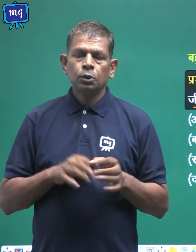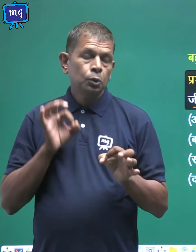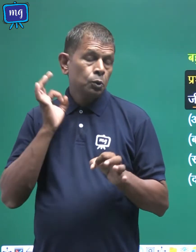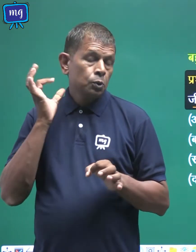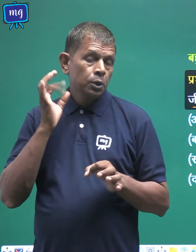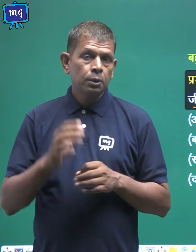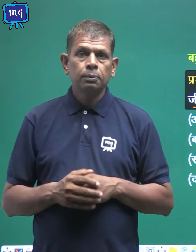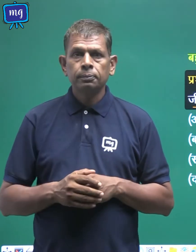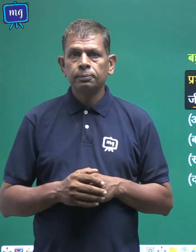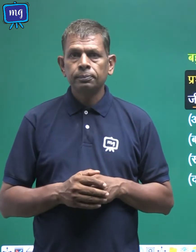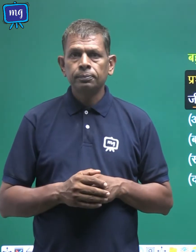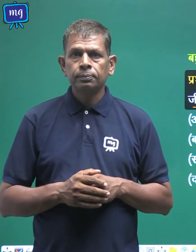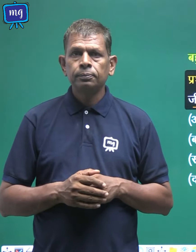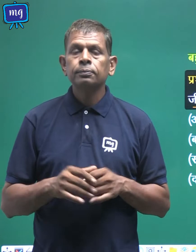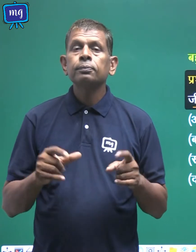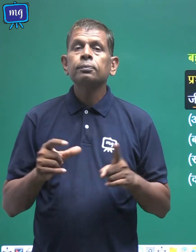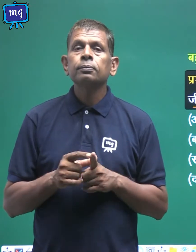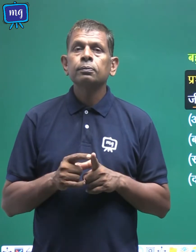शेर, द